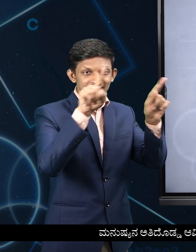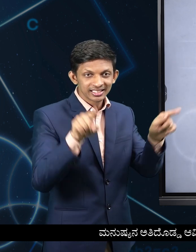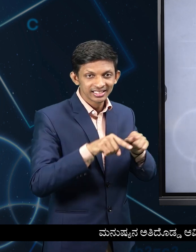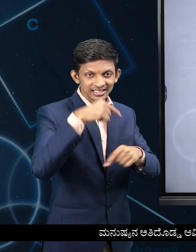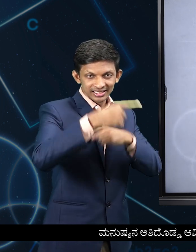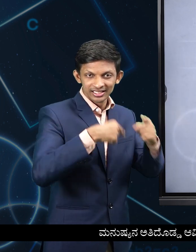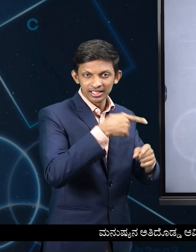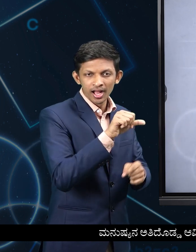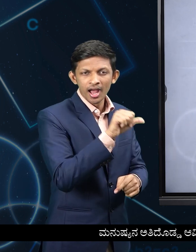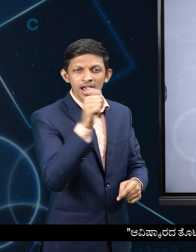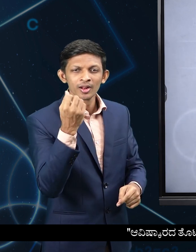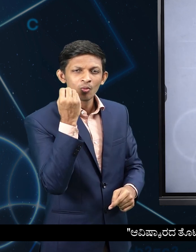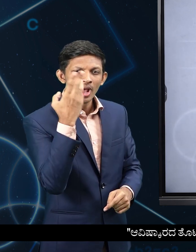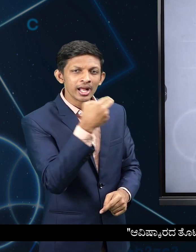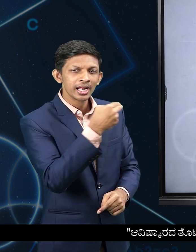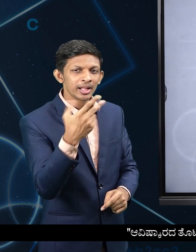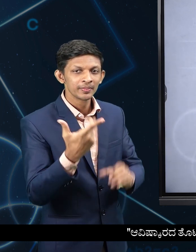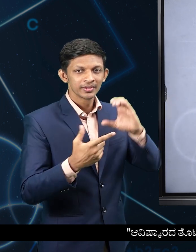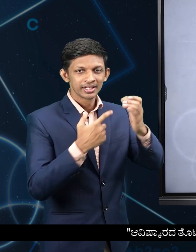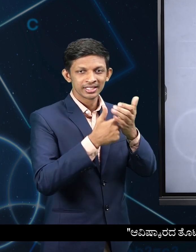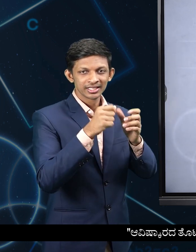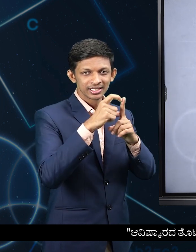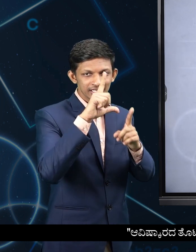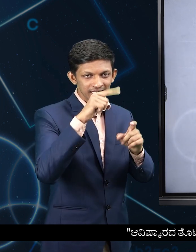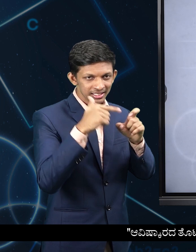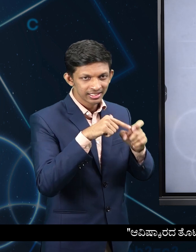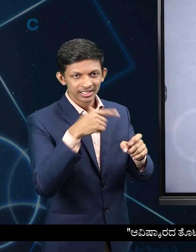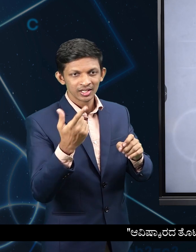ಚಕ್ರವನ್ನು ಇಲ್ಲದಿದ್ದರೆ ಆವಿಷ್ಕಾರದ ತೊಟ್ಟಿಲು ಎಂದು ಕರೆಯಲಾಗುತ್ತದೆ.